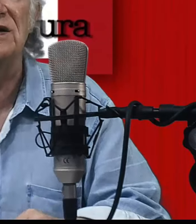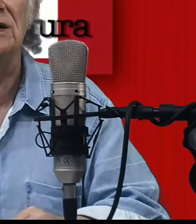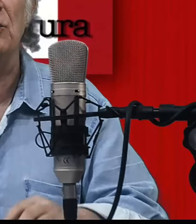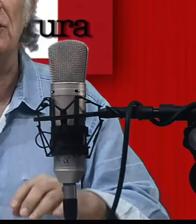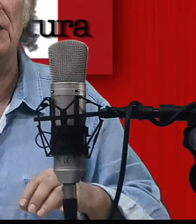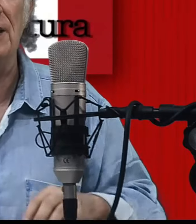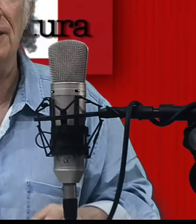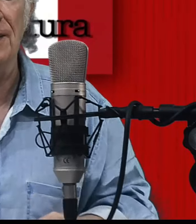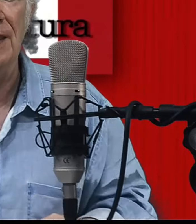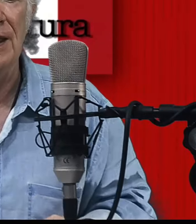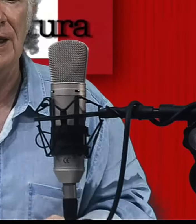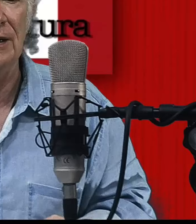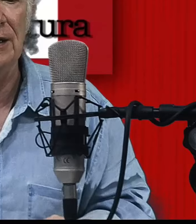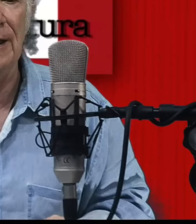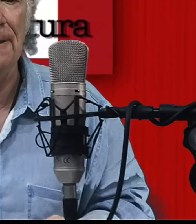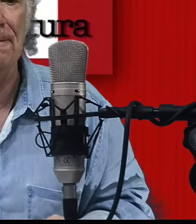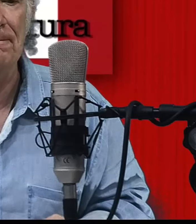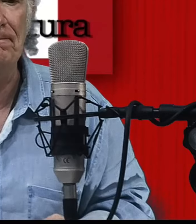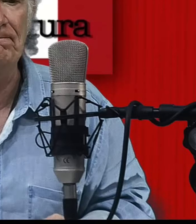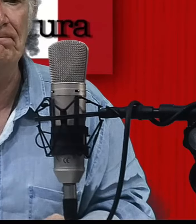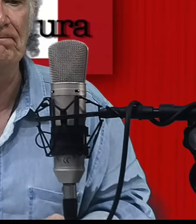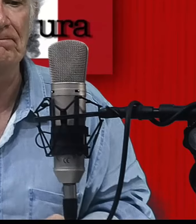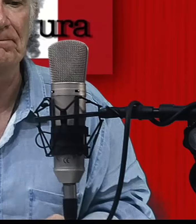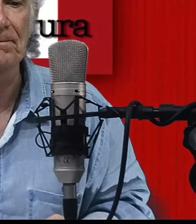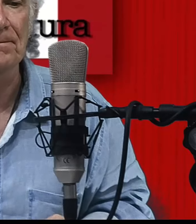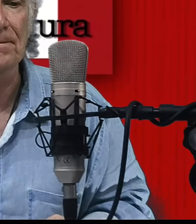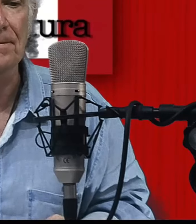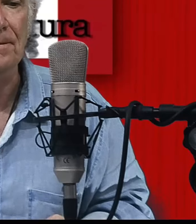que se siente muy bien.